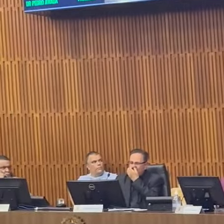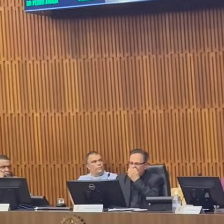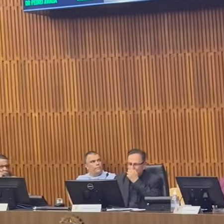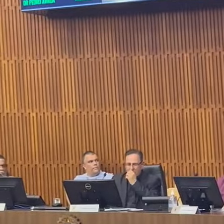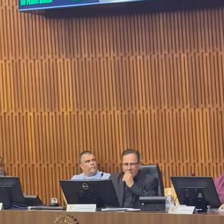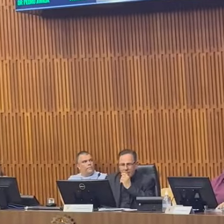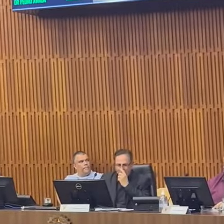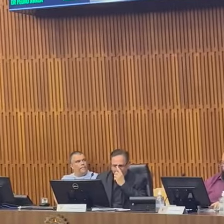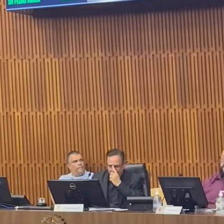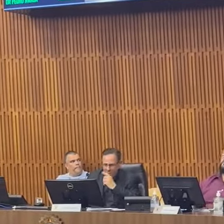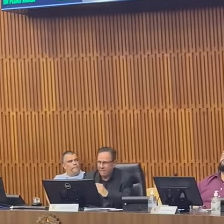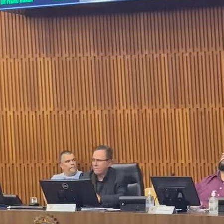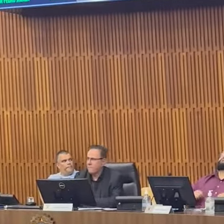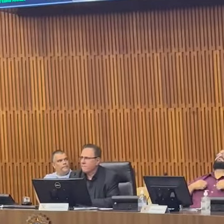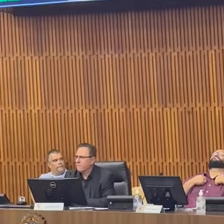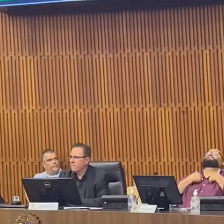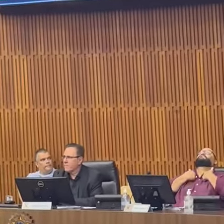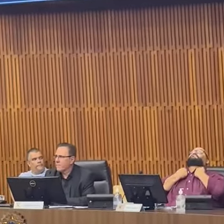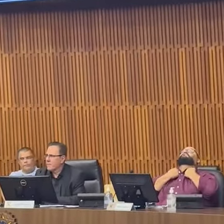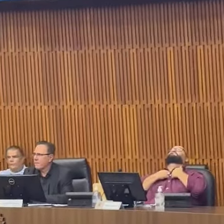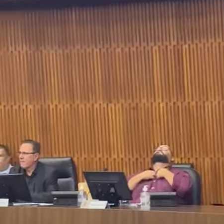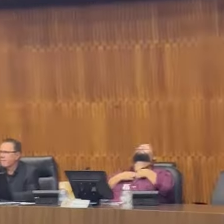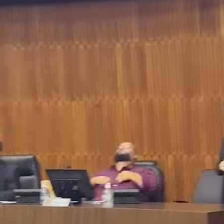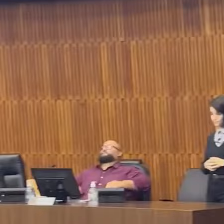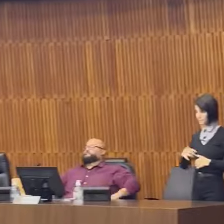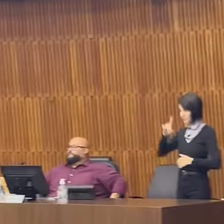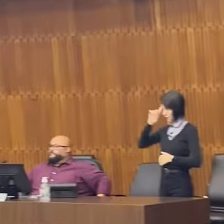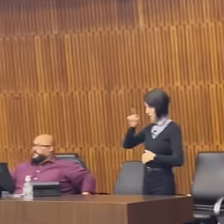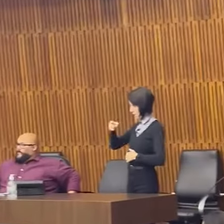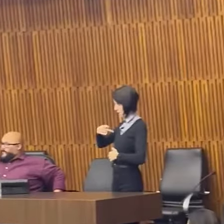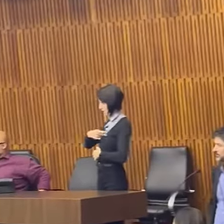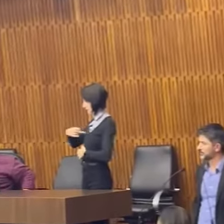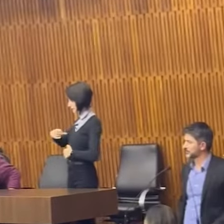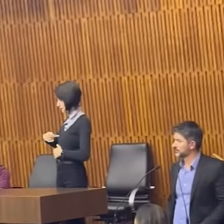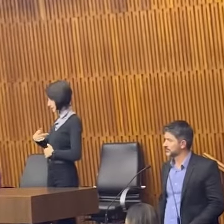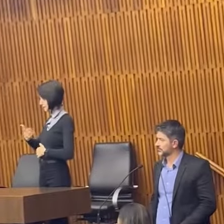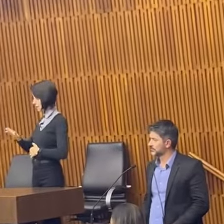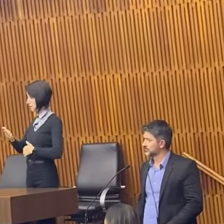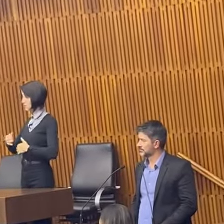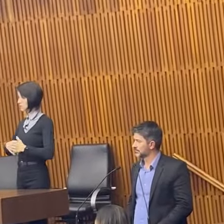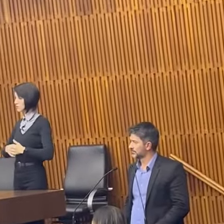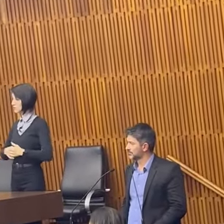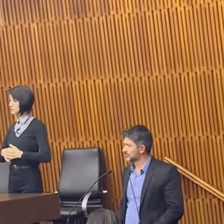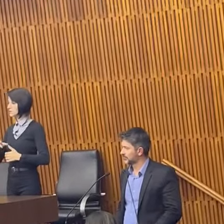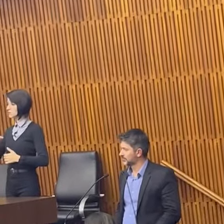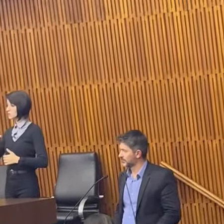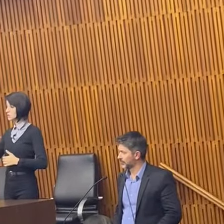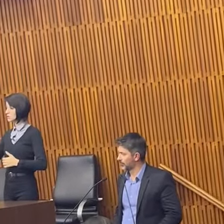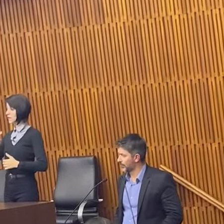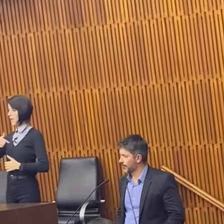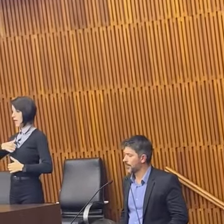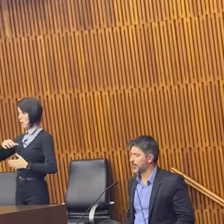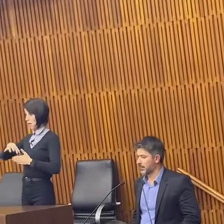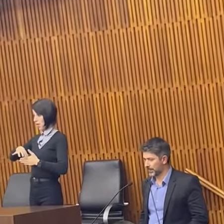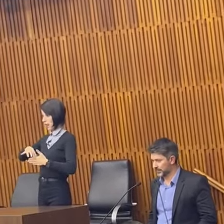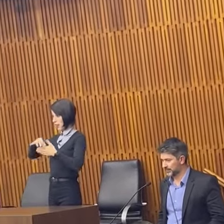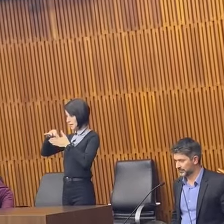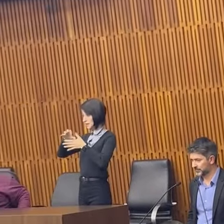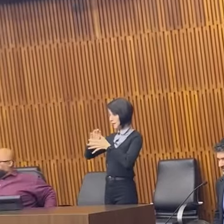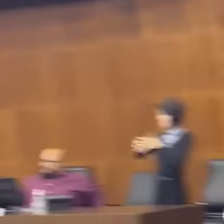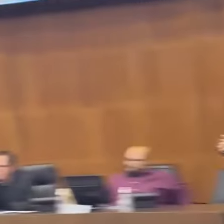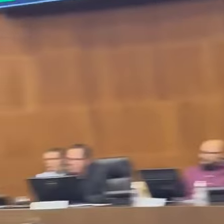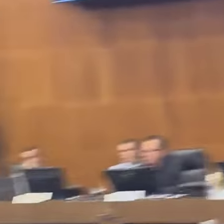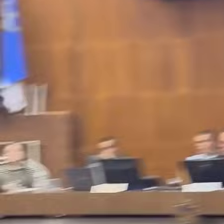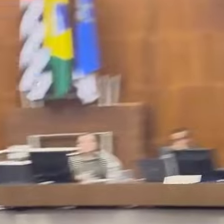apenas justificando. Pela ordem, presidente. Então, já fica como oficial, eu como líder do Partido